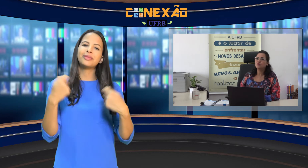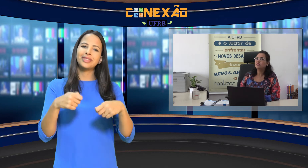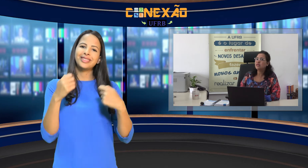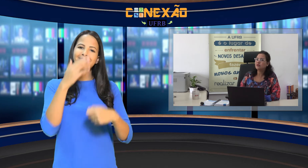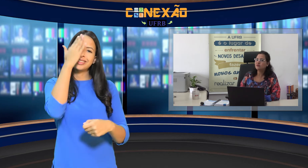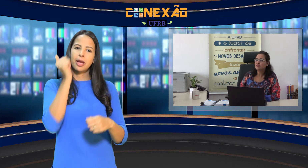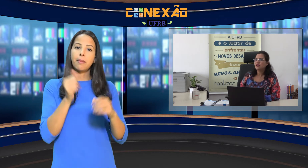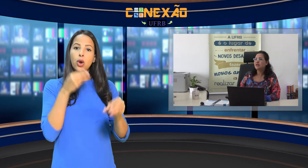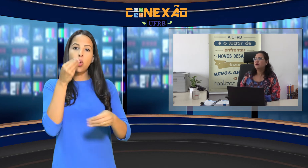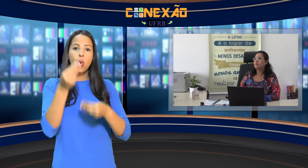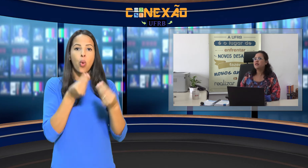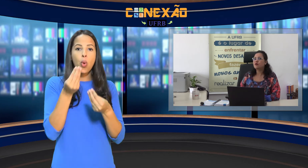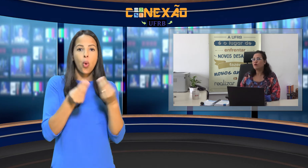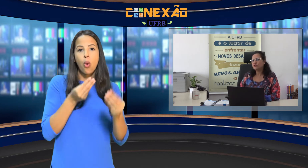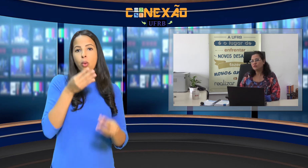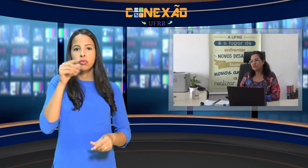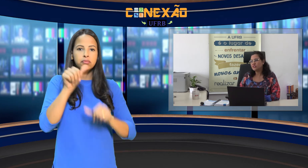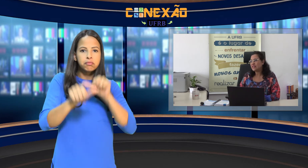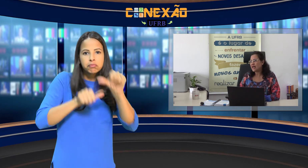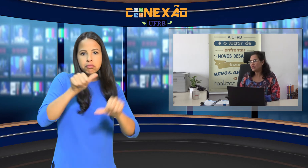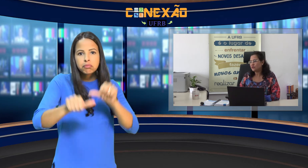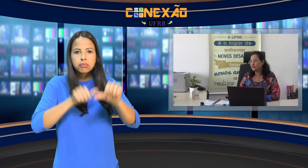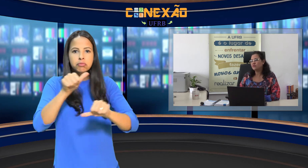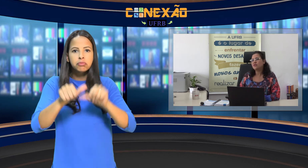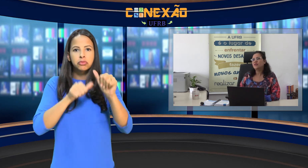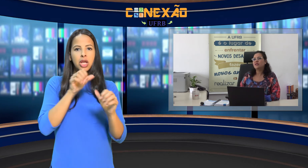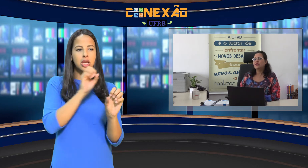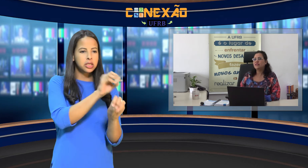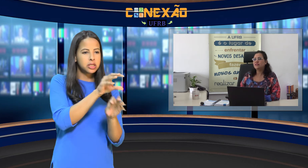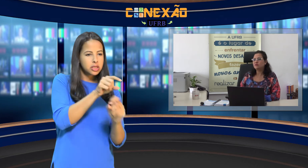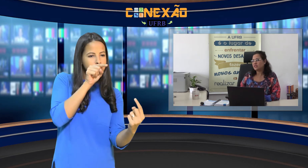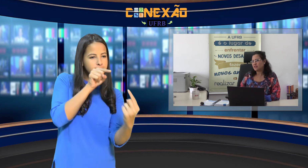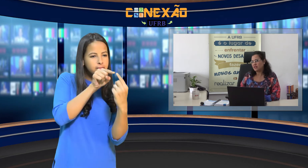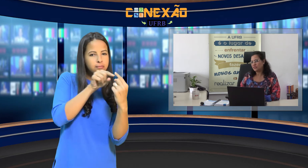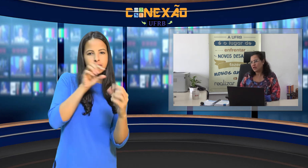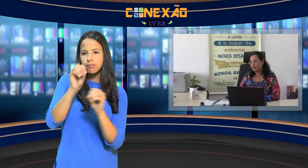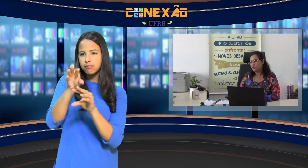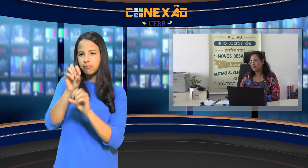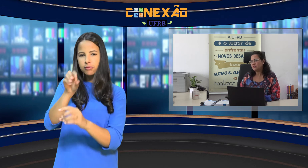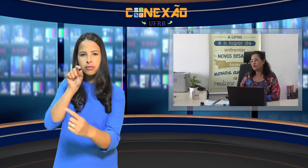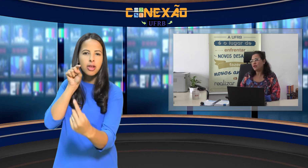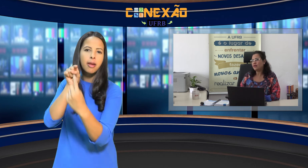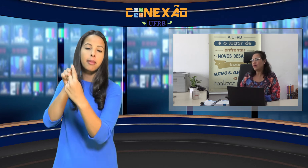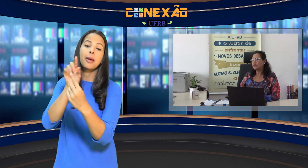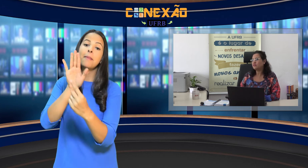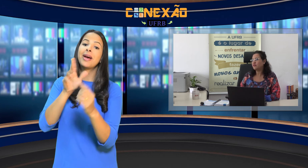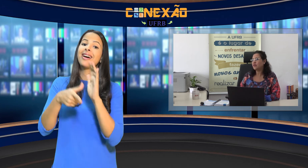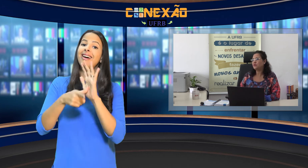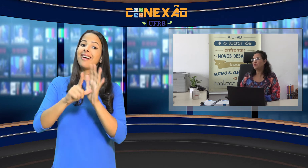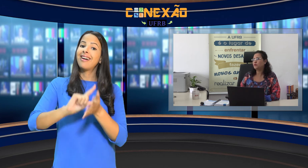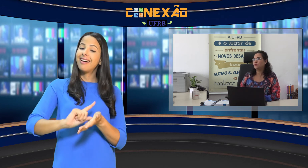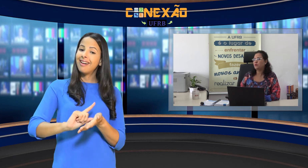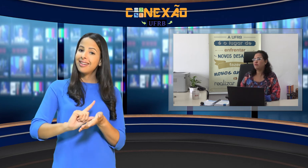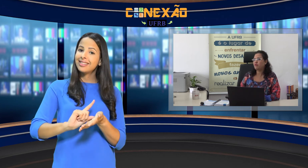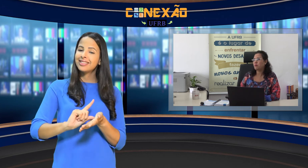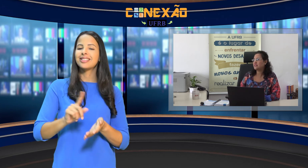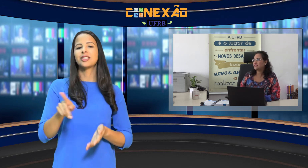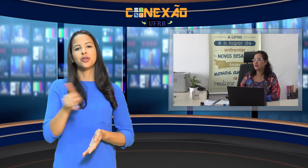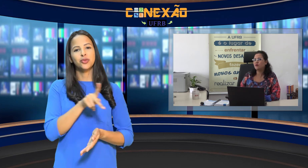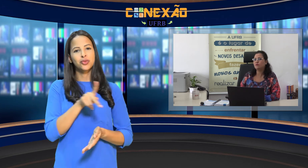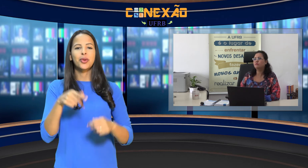os nossos modelos pedagógicos, didáticos dentro da sala de aula. E isso requer, de fato,